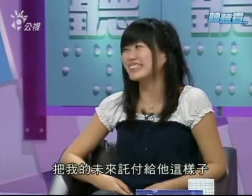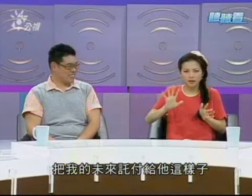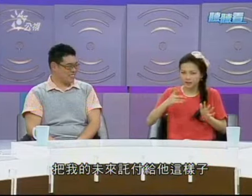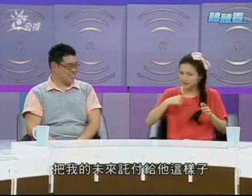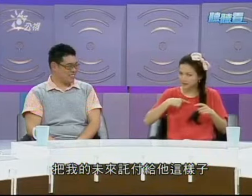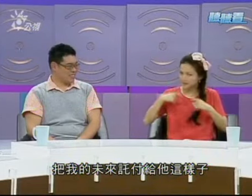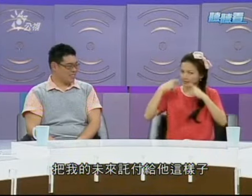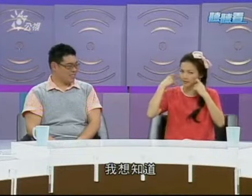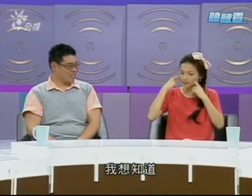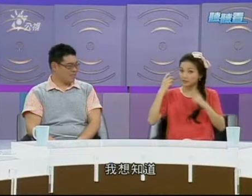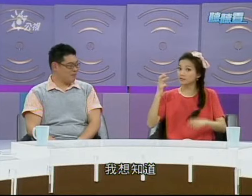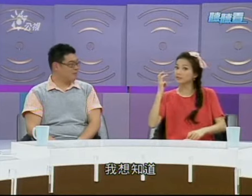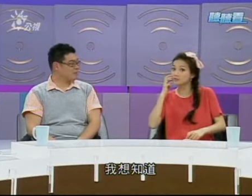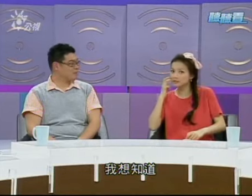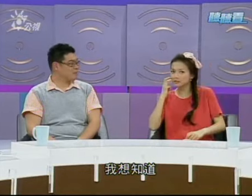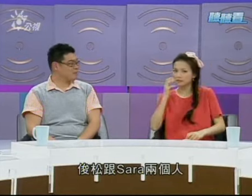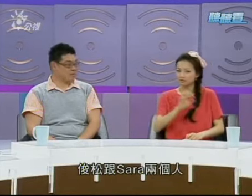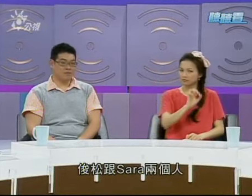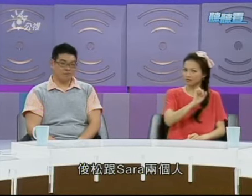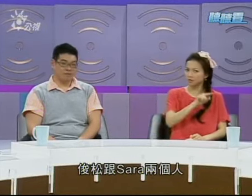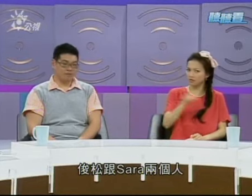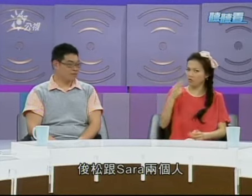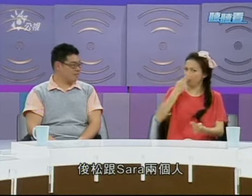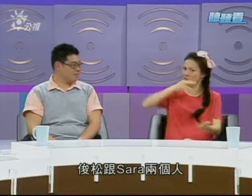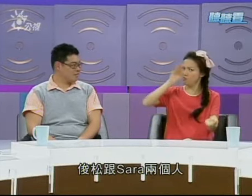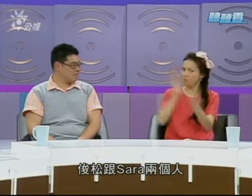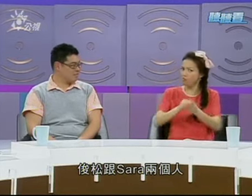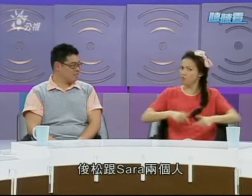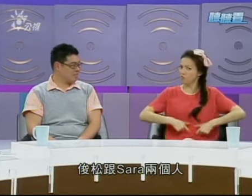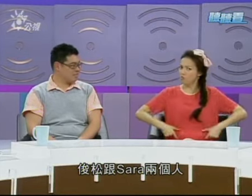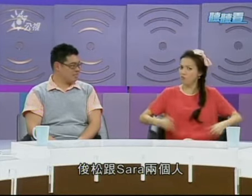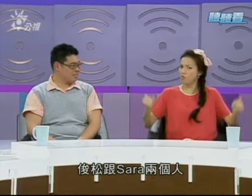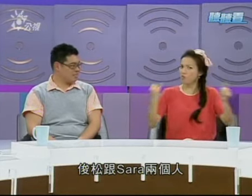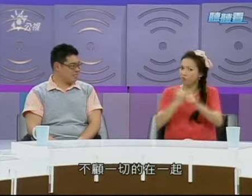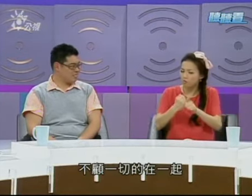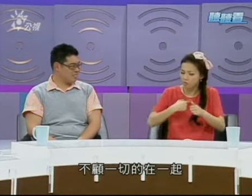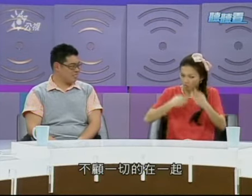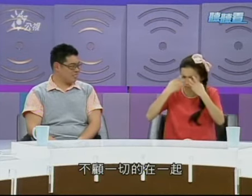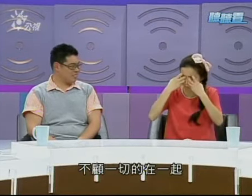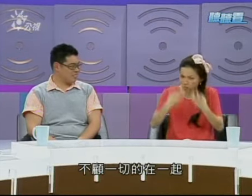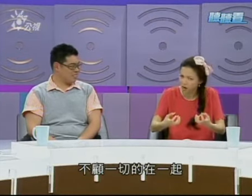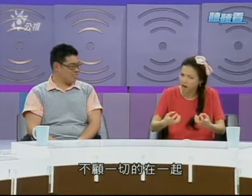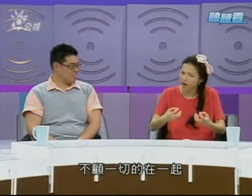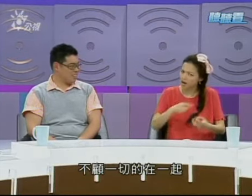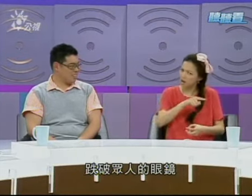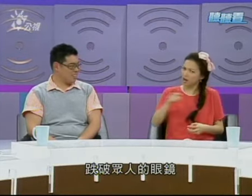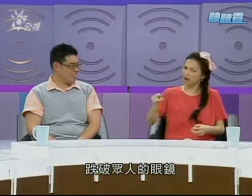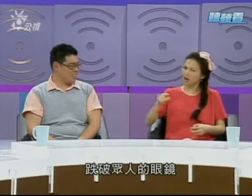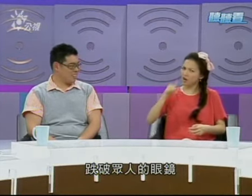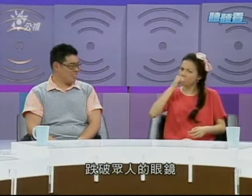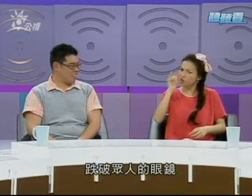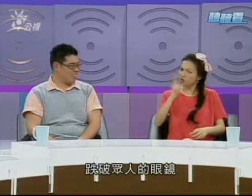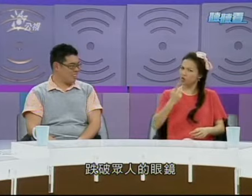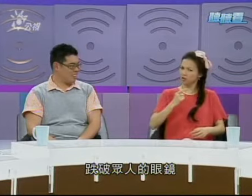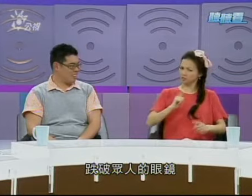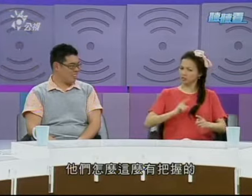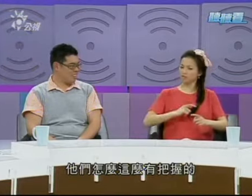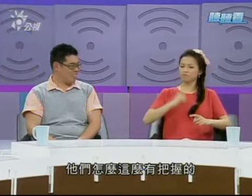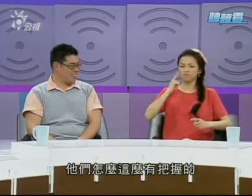子我想知道俊松跟Sara两个人不顾一切的在一起跌破众人的眼镜他们怎么